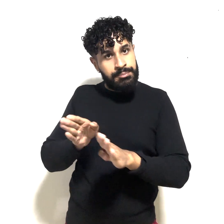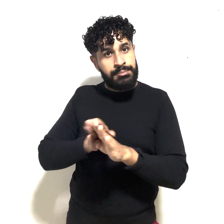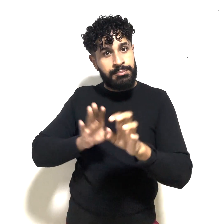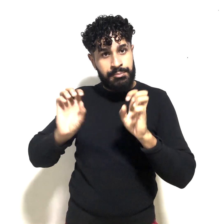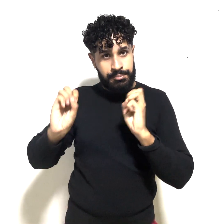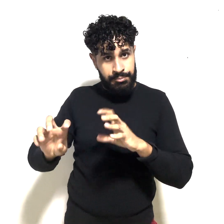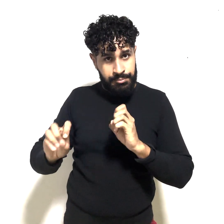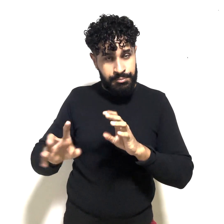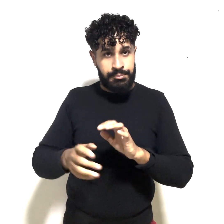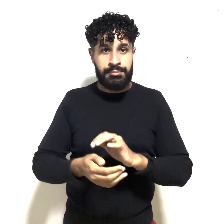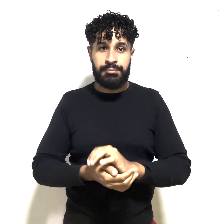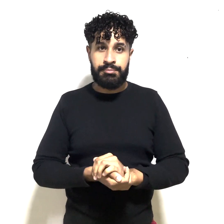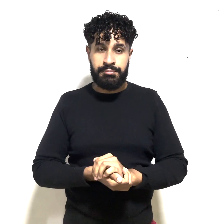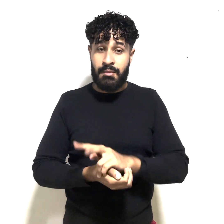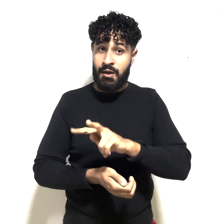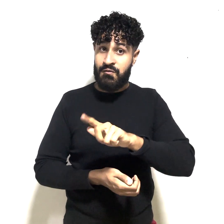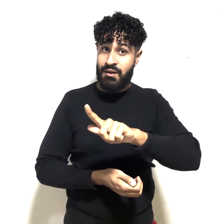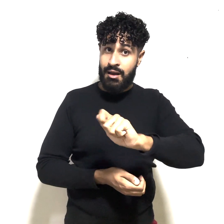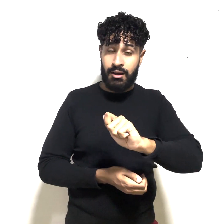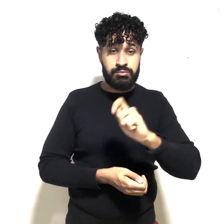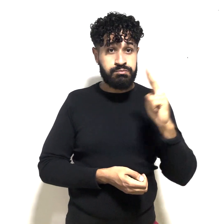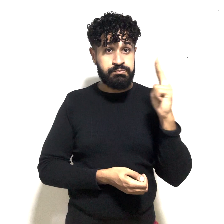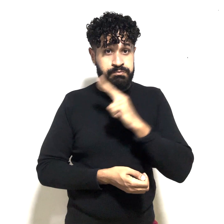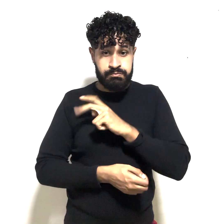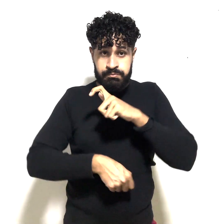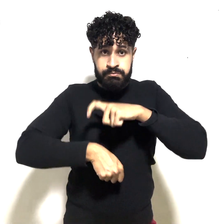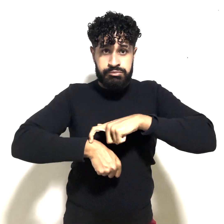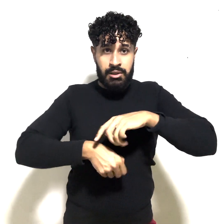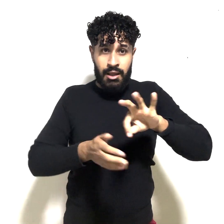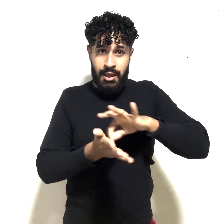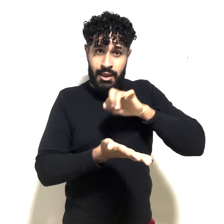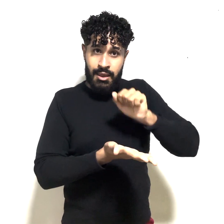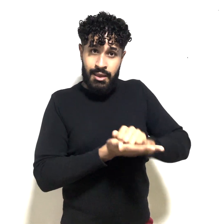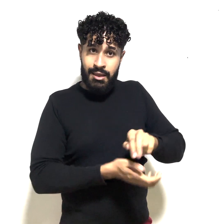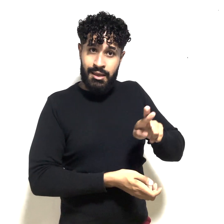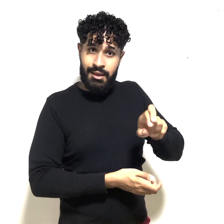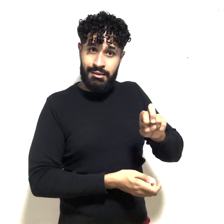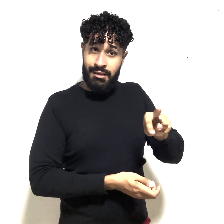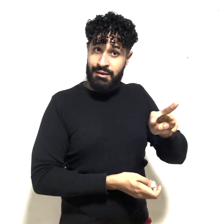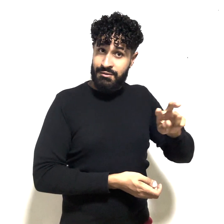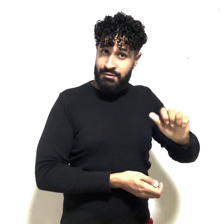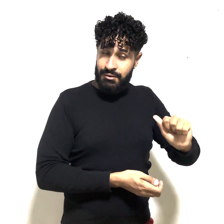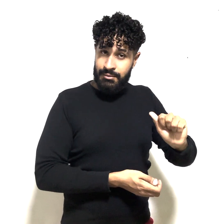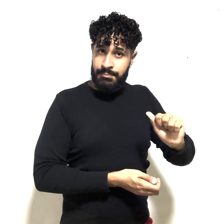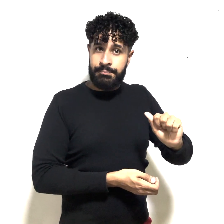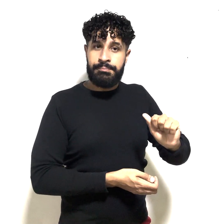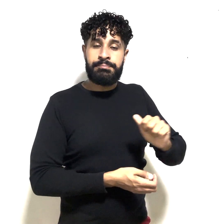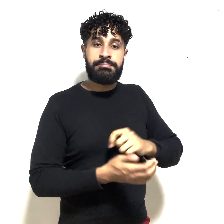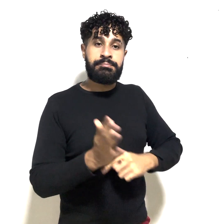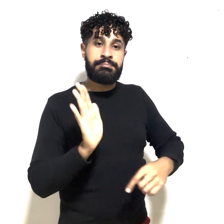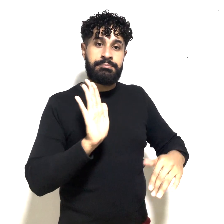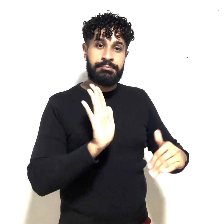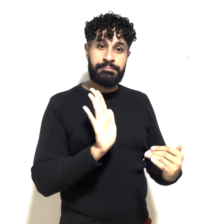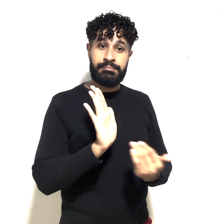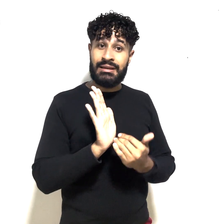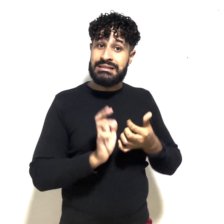Educacional vagas imediatas e cadastro reserva sexto item apresentação